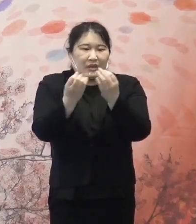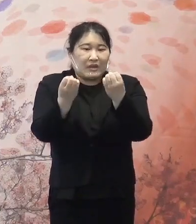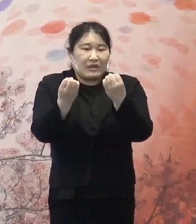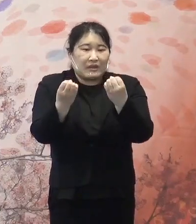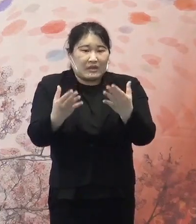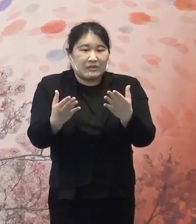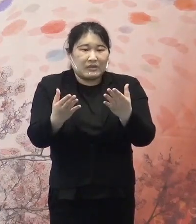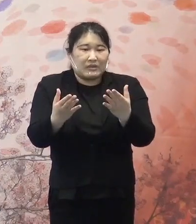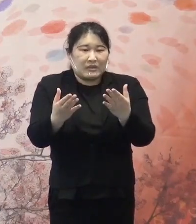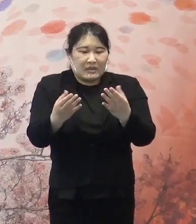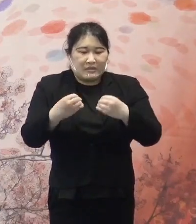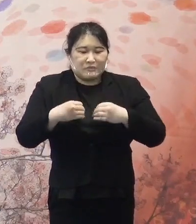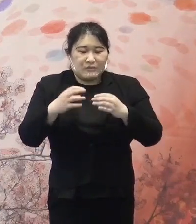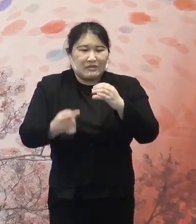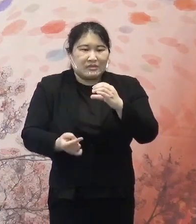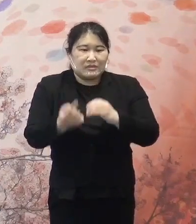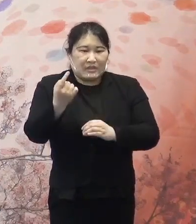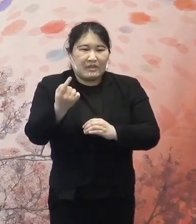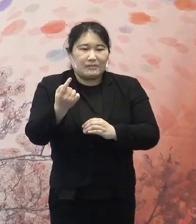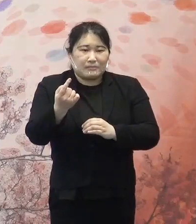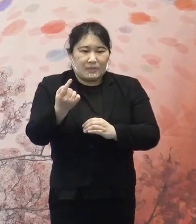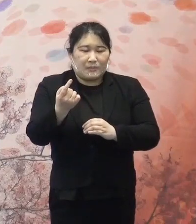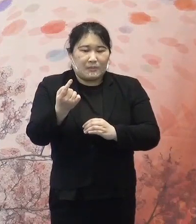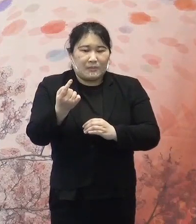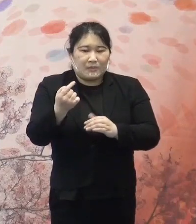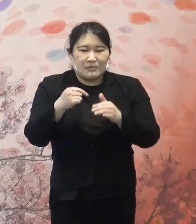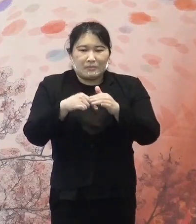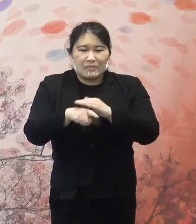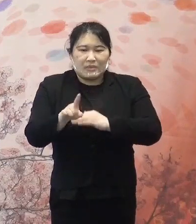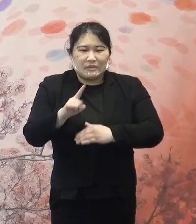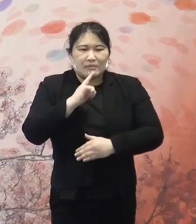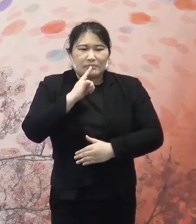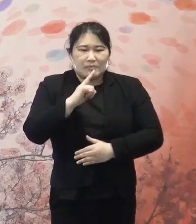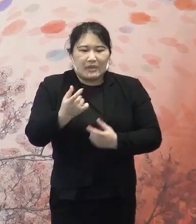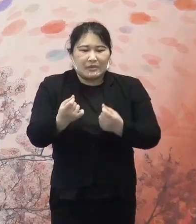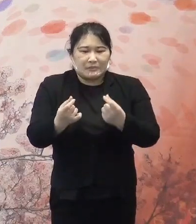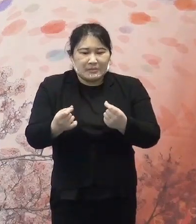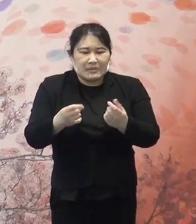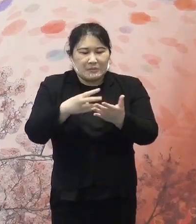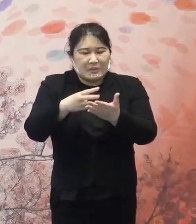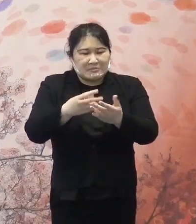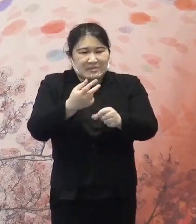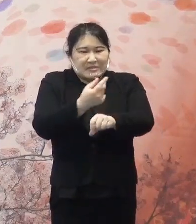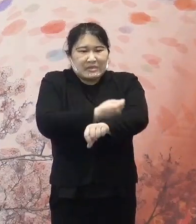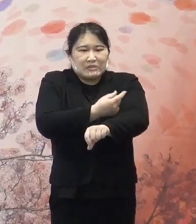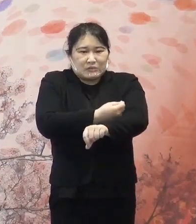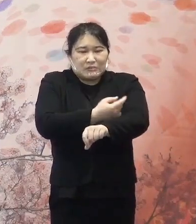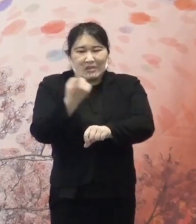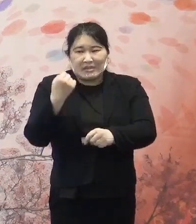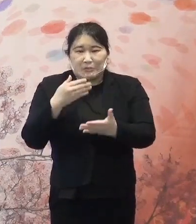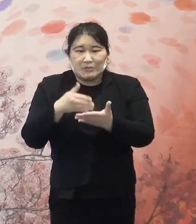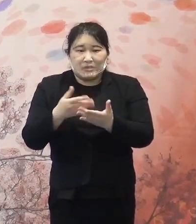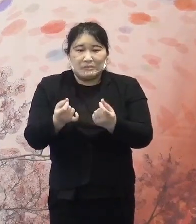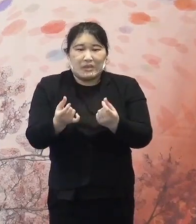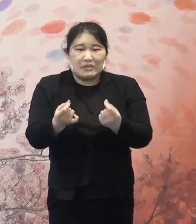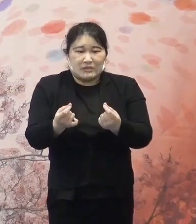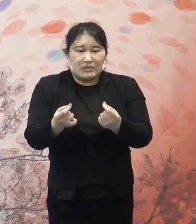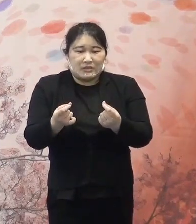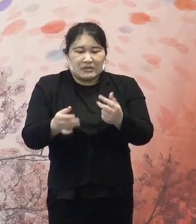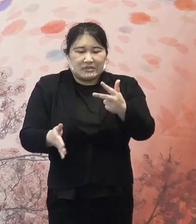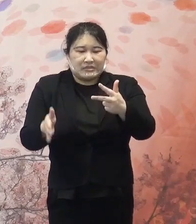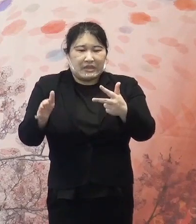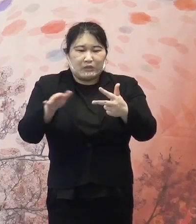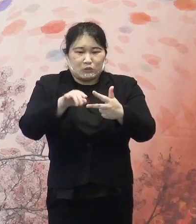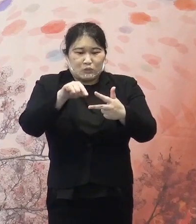者施設のクラスターの発表の含意するところというのは、やはりこのワクチン接種とりわけ、昨日も申し上げましたが、施設という